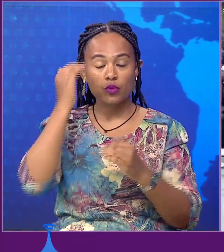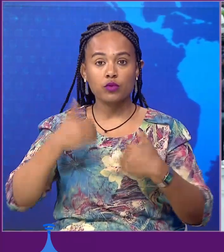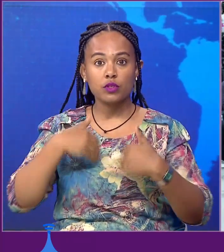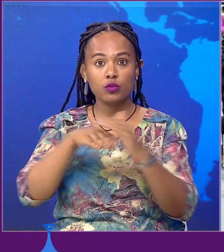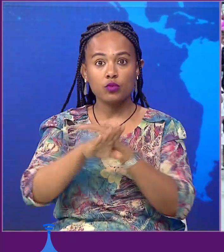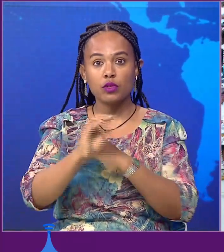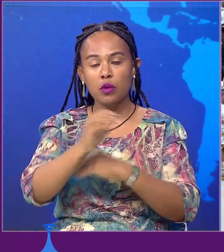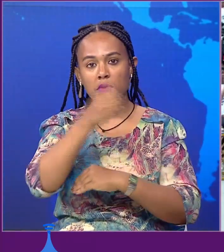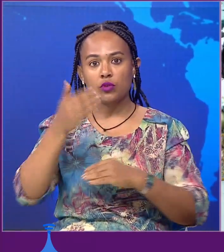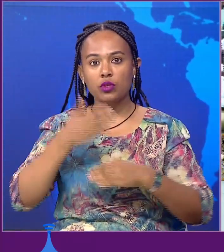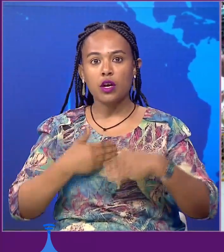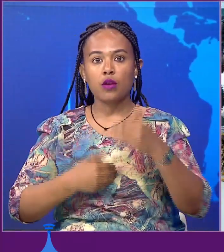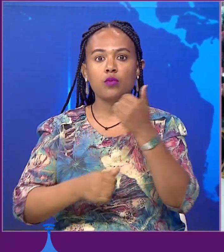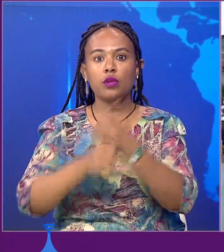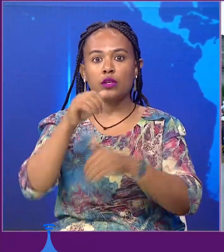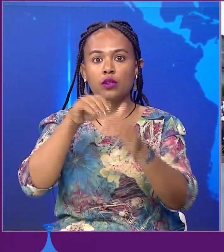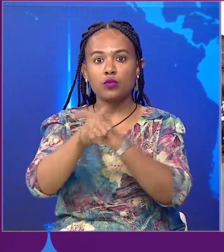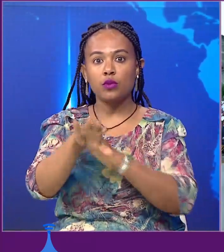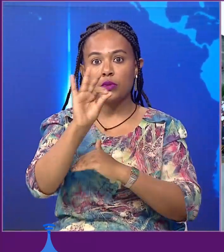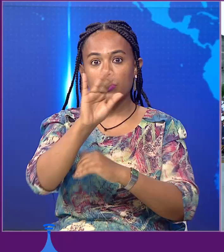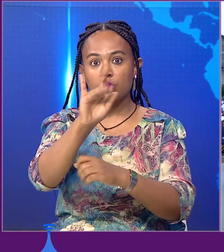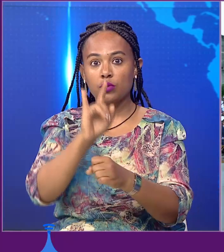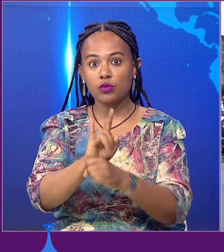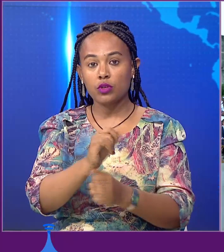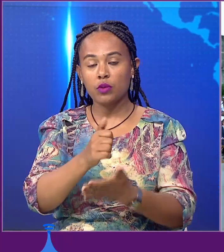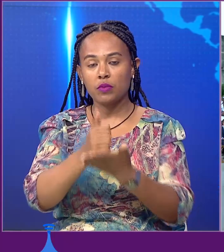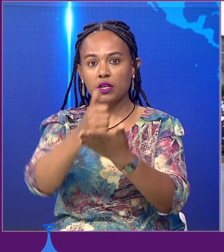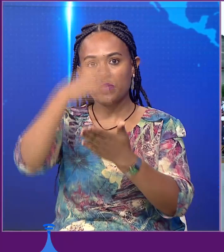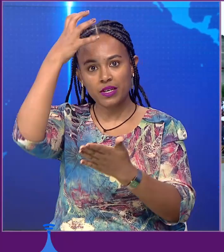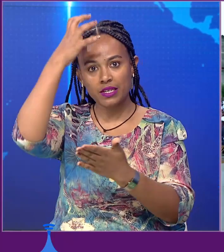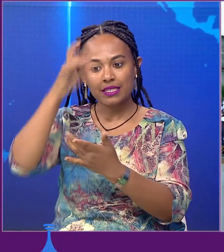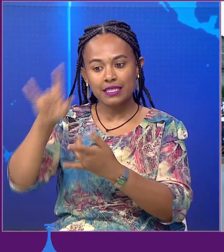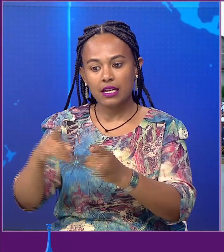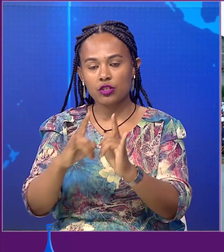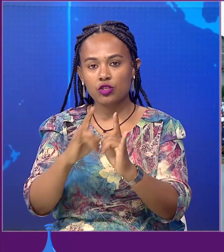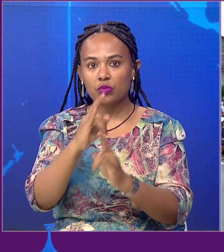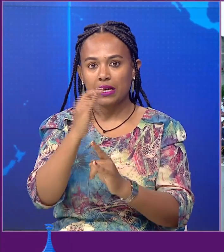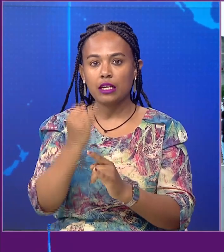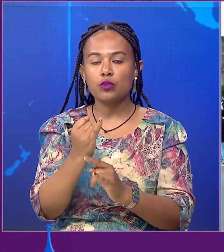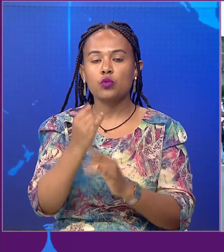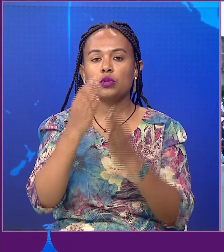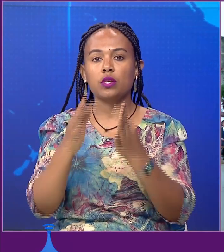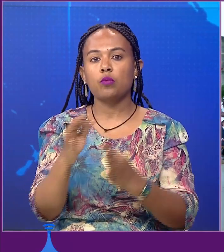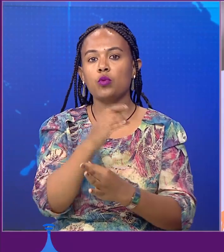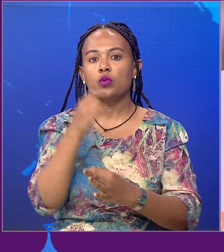ውስጥና በሌሎች የአካል ጉዳተኝነት ውስጥ የሚገኙ ዜጎችን ለመደገፍ መንግስት ስትራቴጂ መቀየሱ ወሳኝ መሆኑን ጠቅሰዋል።